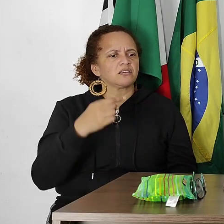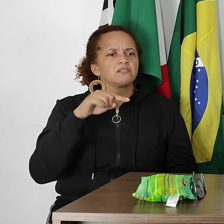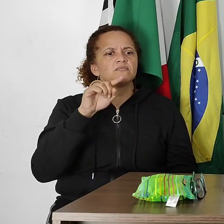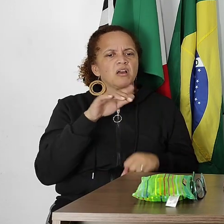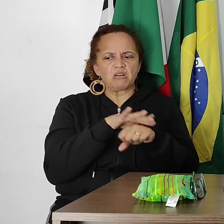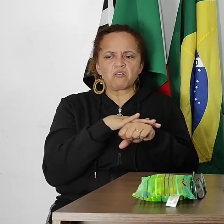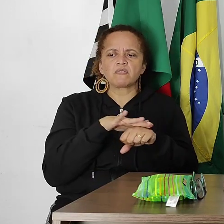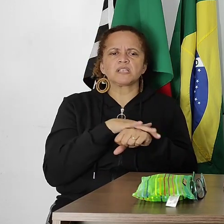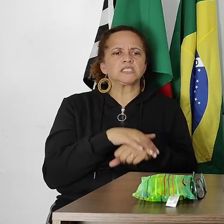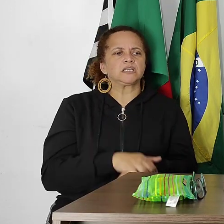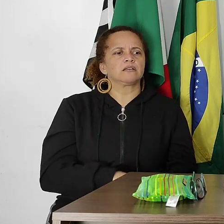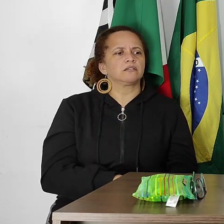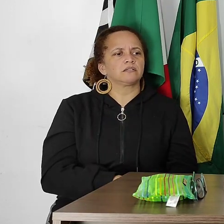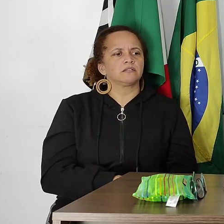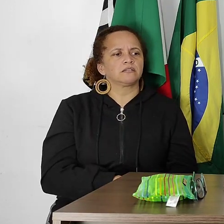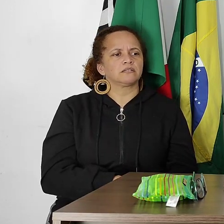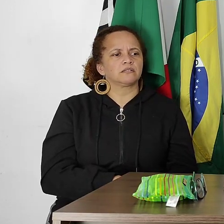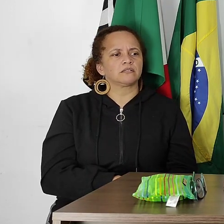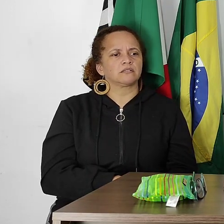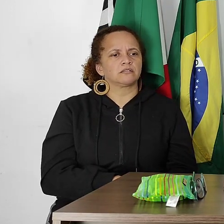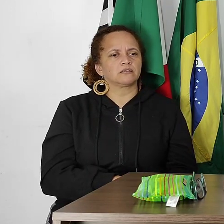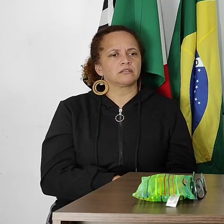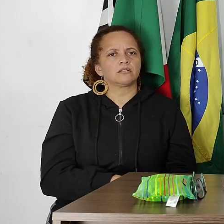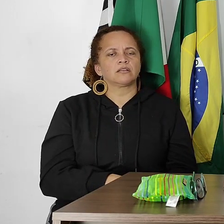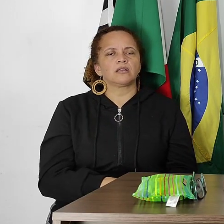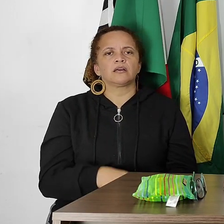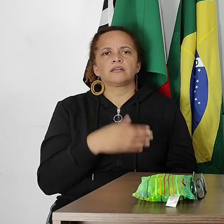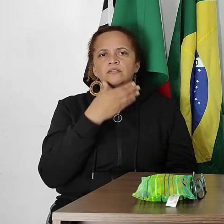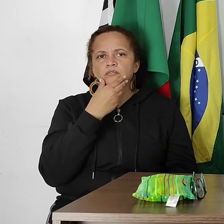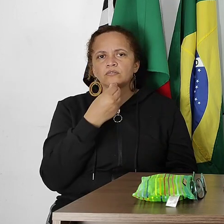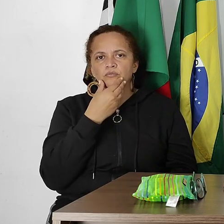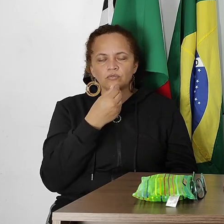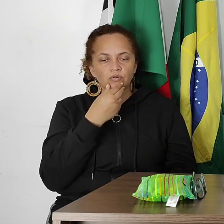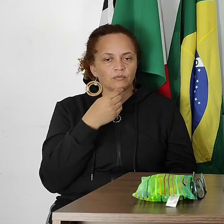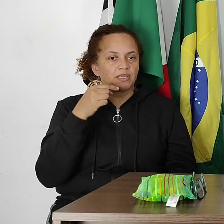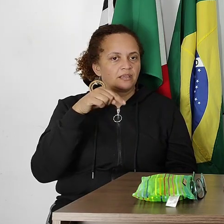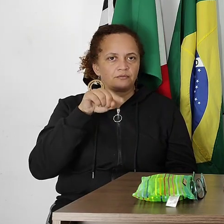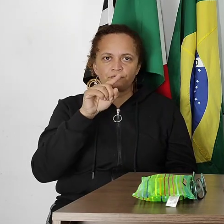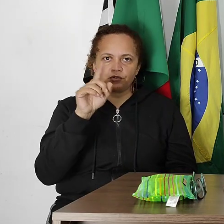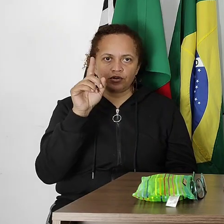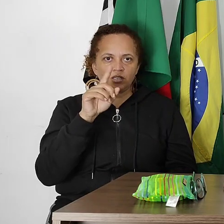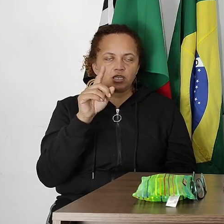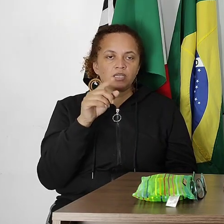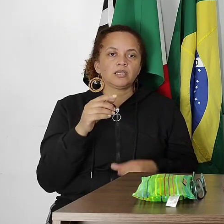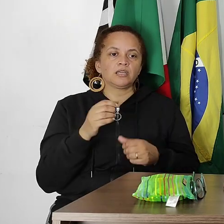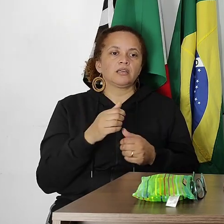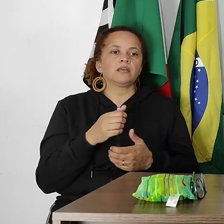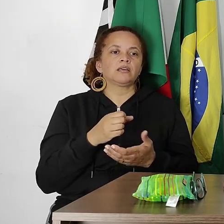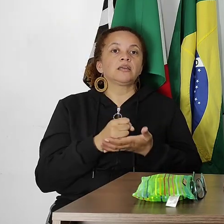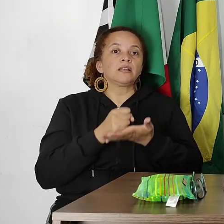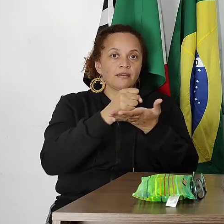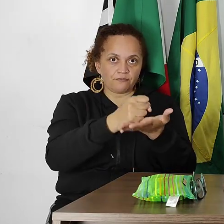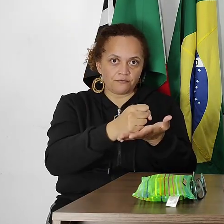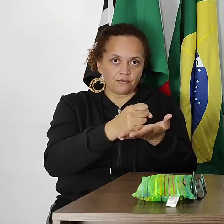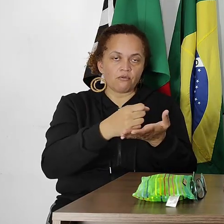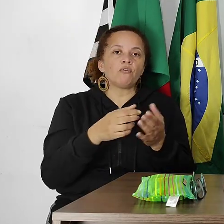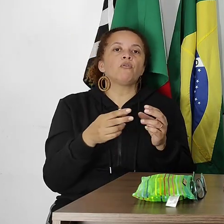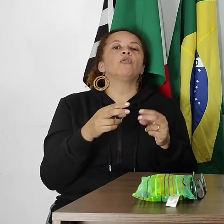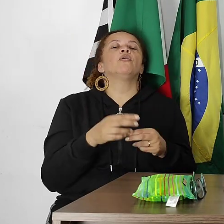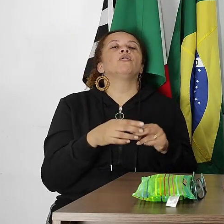né? Só que aí o menino não quis entrar comigo. Entrou eu e minha cunhada. Só que o delegado não estava lá, estava